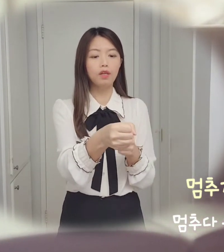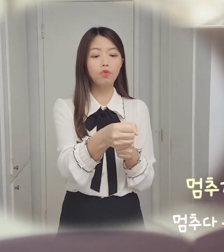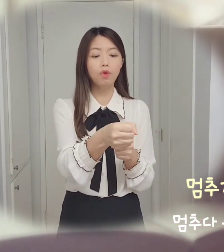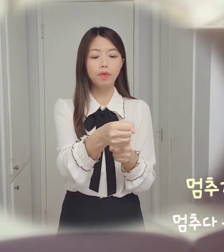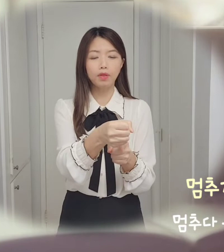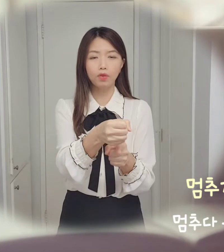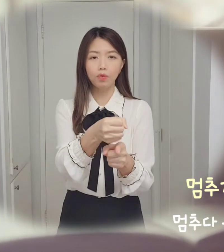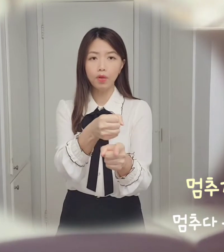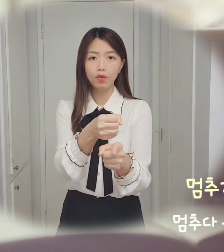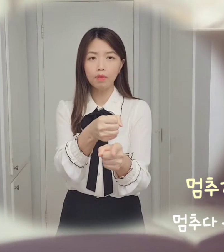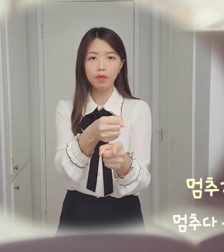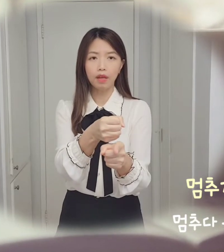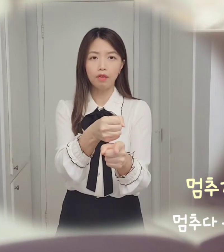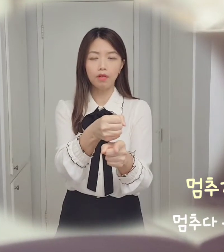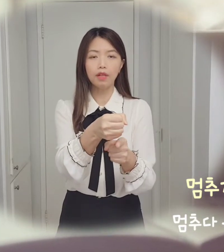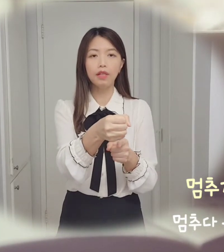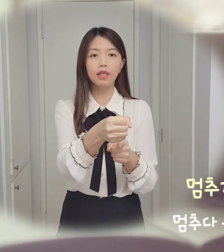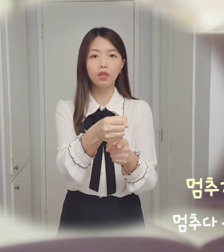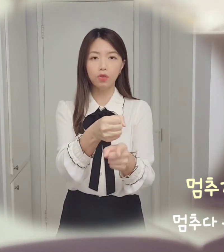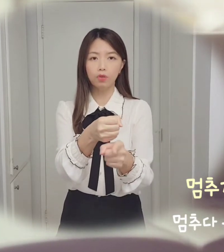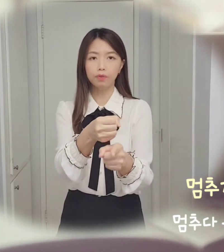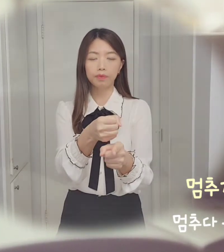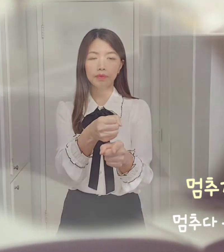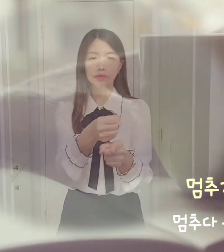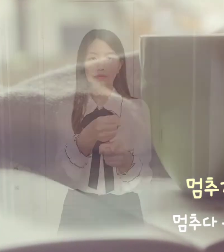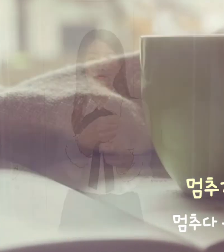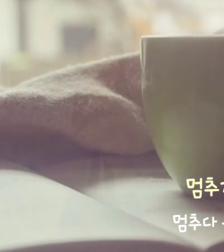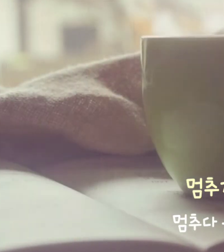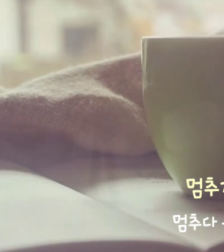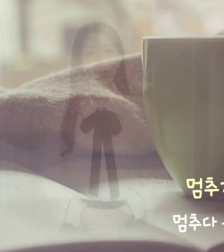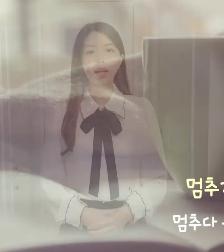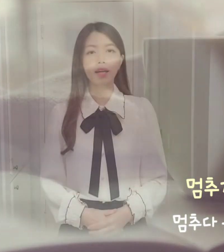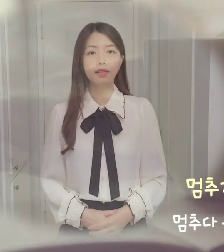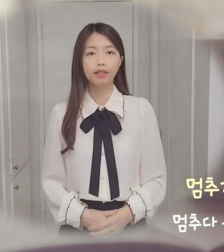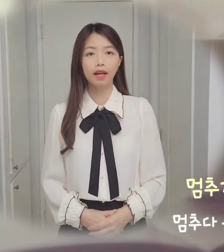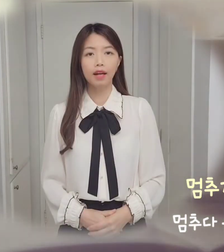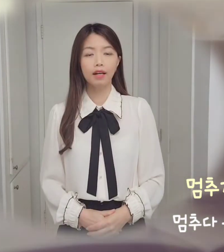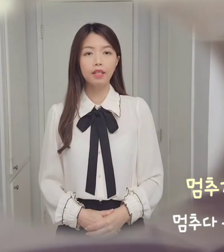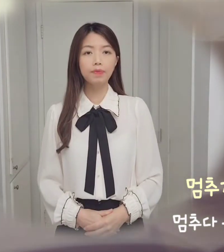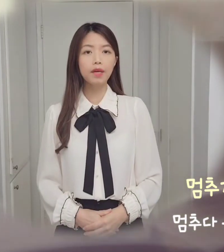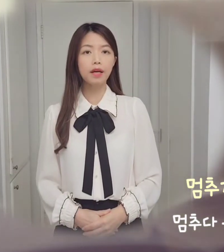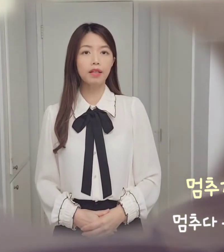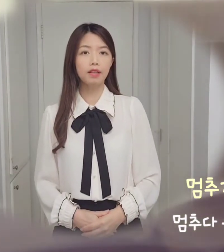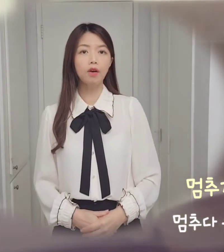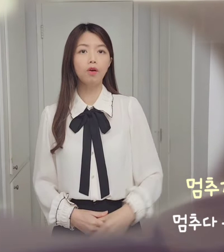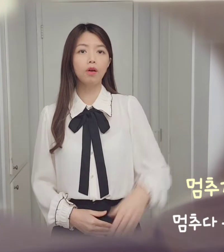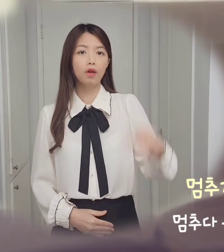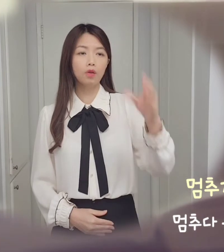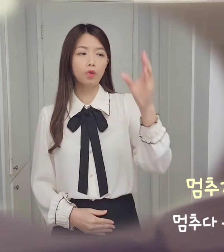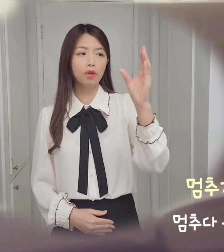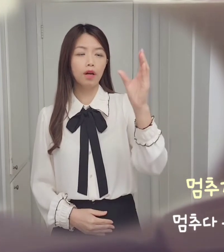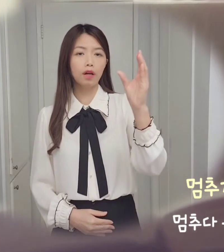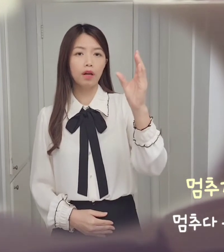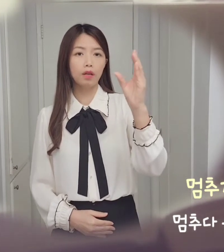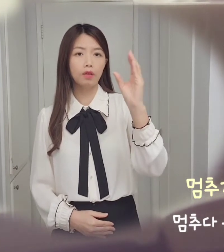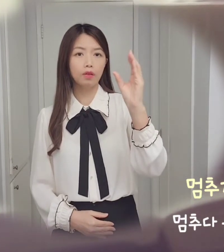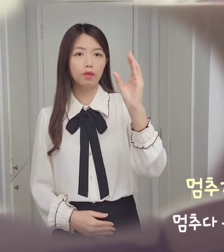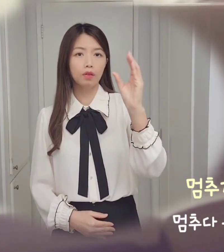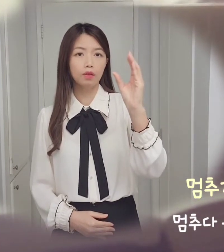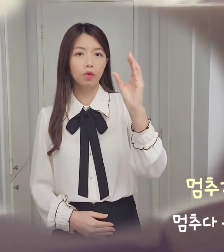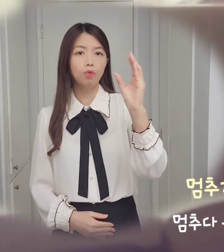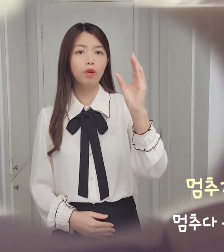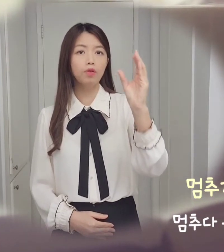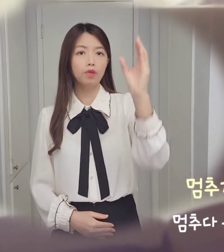검지를 이 주먹 밑으로 빼주시면 돼요. 이유. 십자가의 그 사랑. 십자가는요, 손을